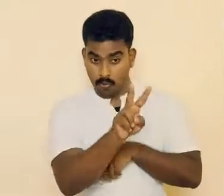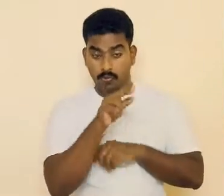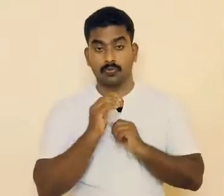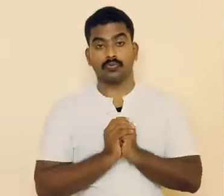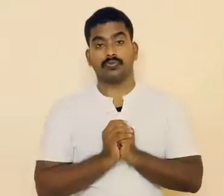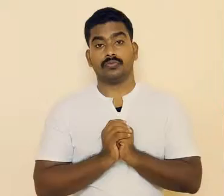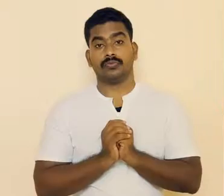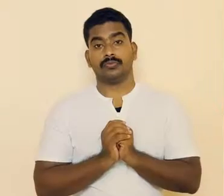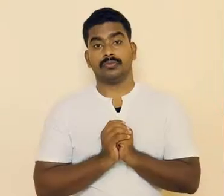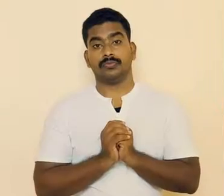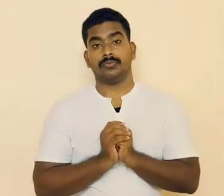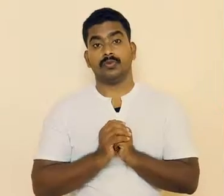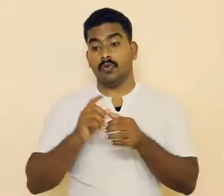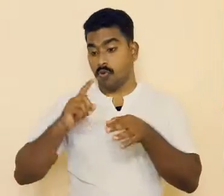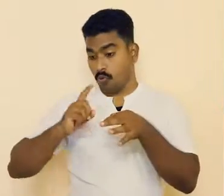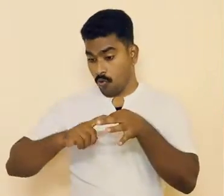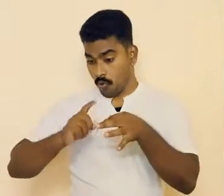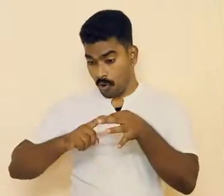കോട്ടയത്ത് 2 പേരും